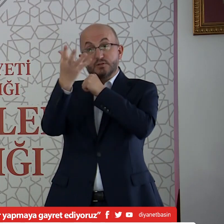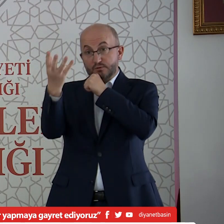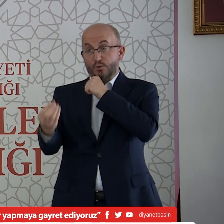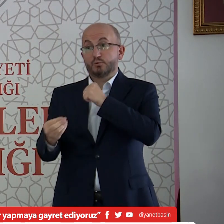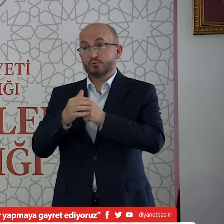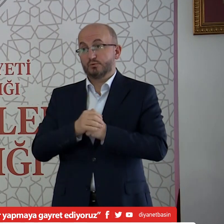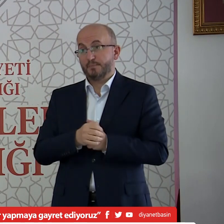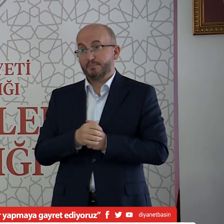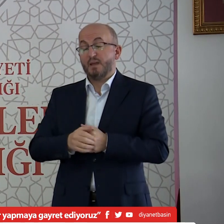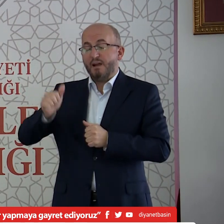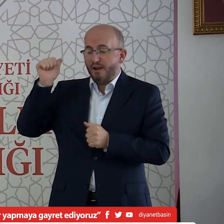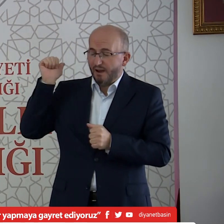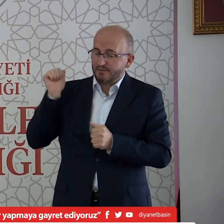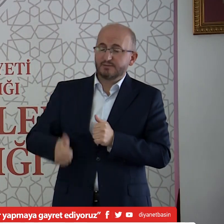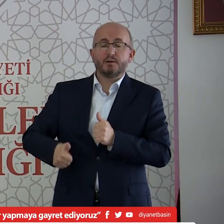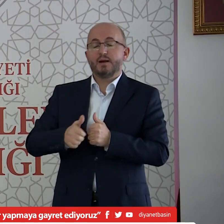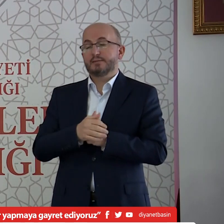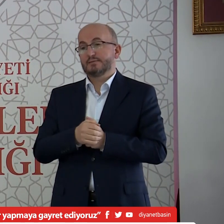olsun. Her zaman